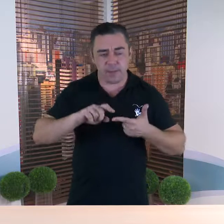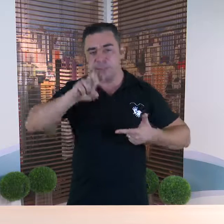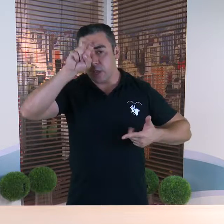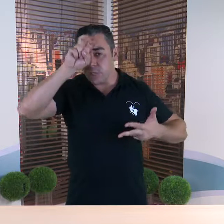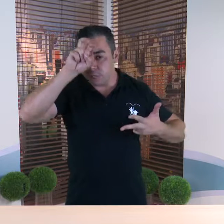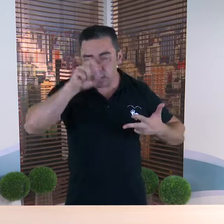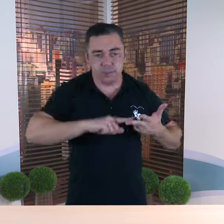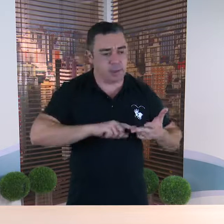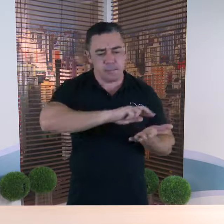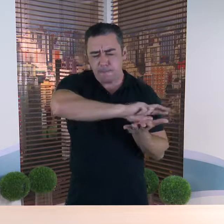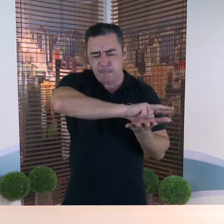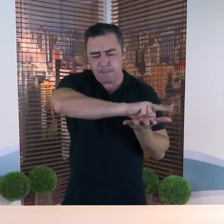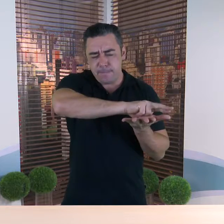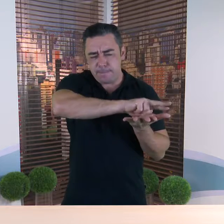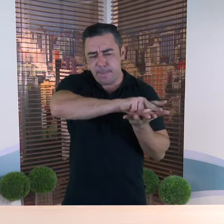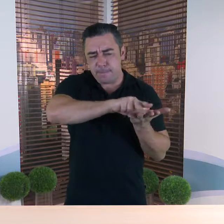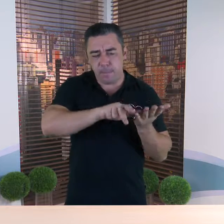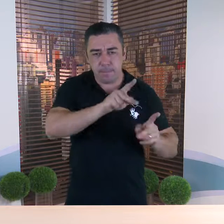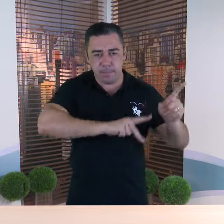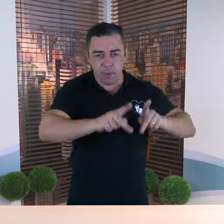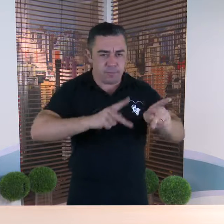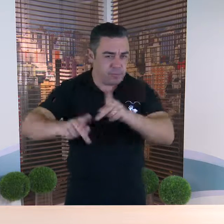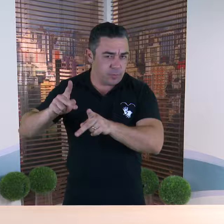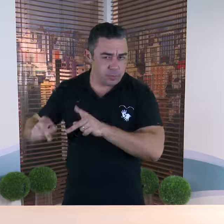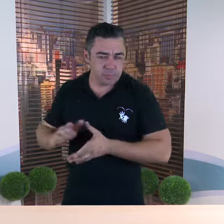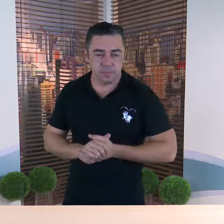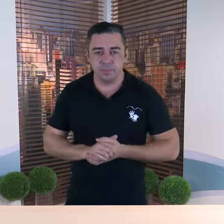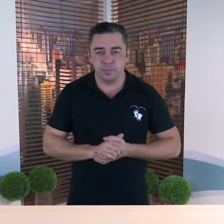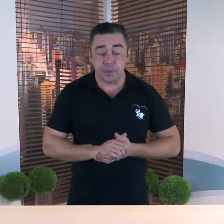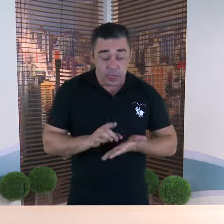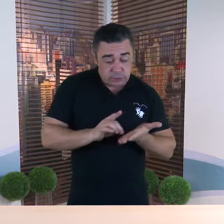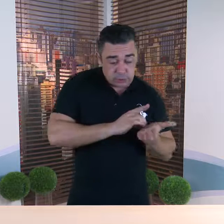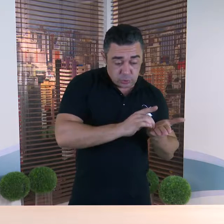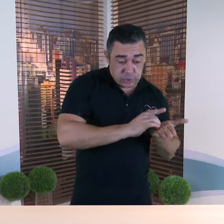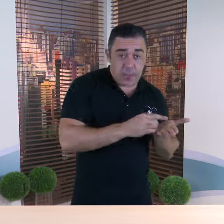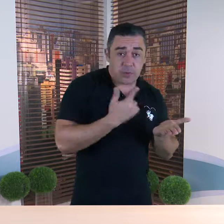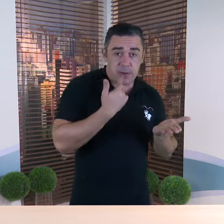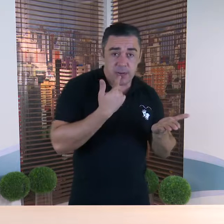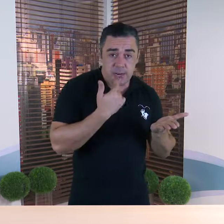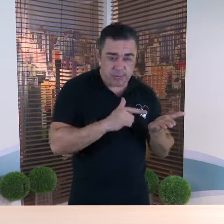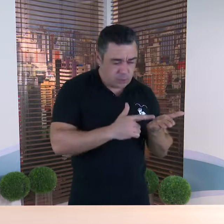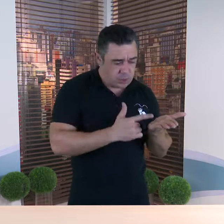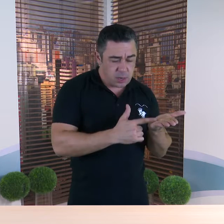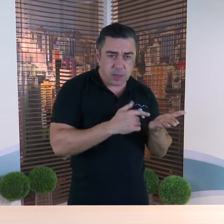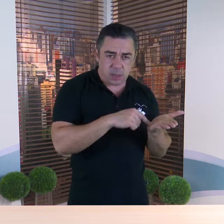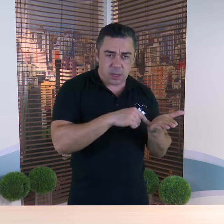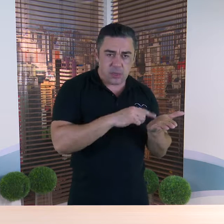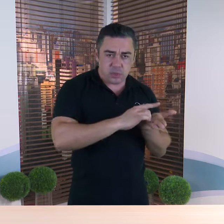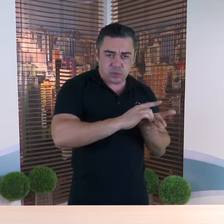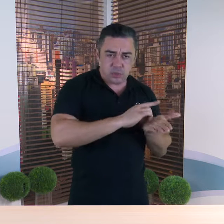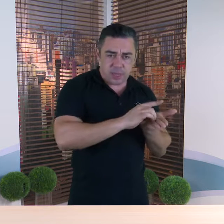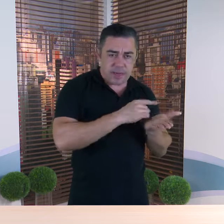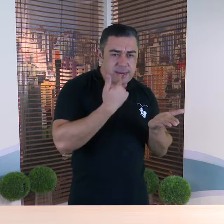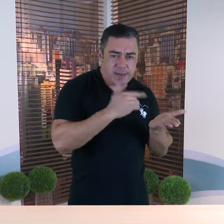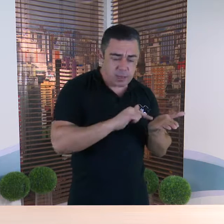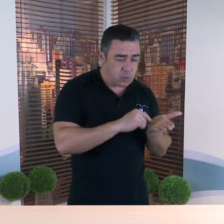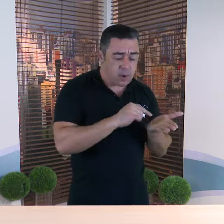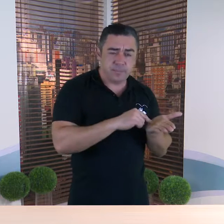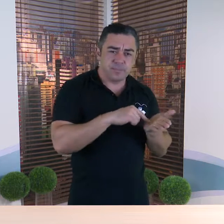babilônica, egípcia, etc. Os dicionários de línguas antigas, chamados de léxicos,